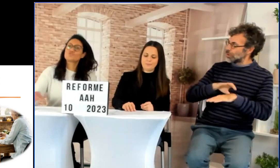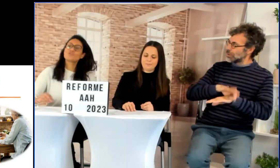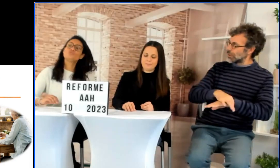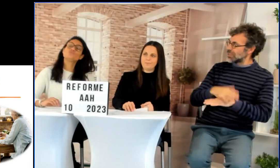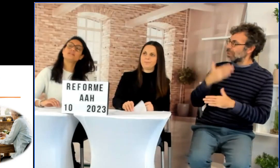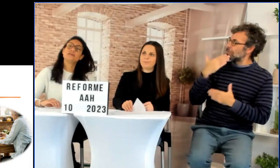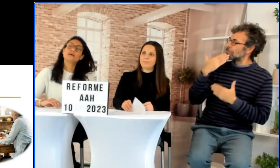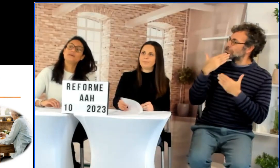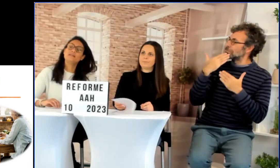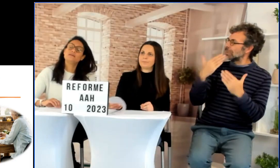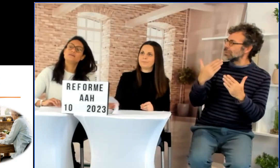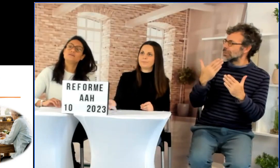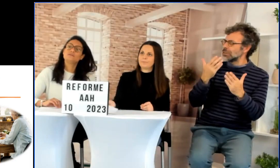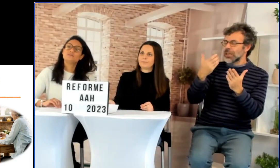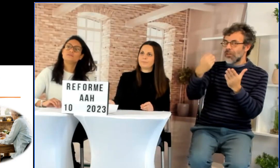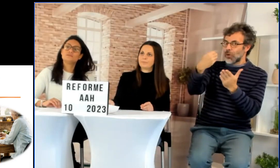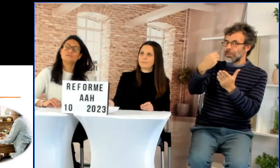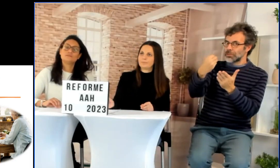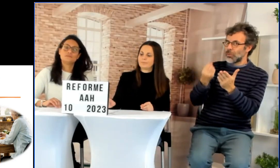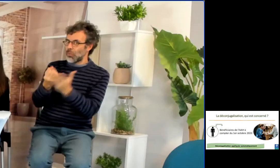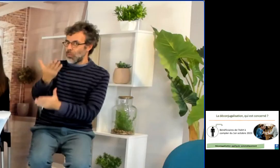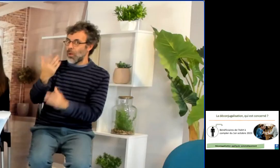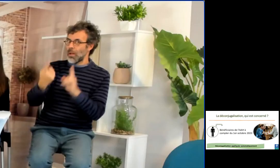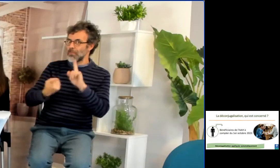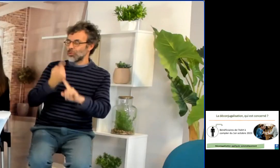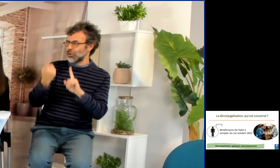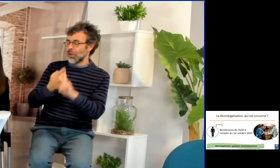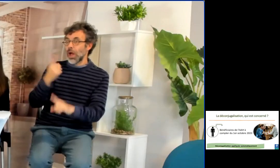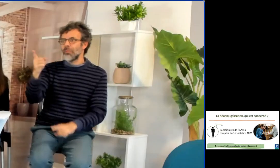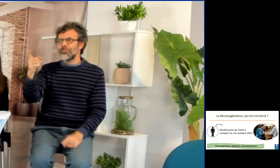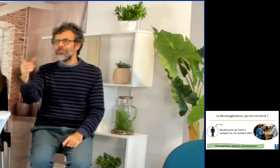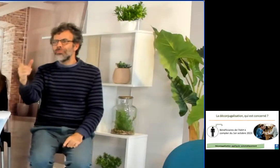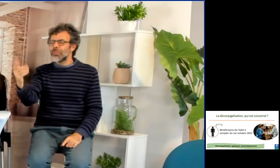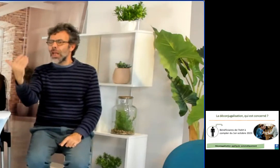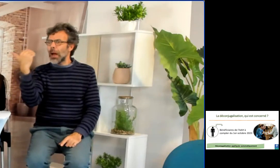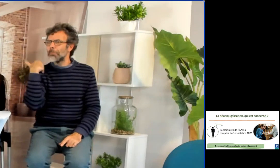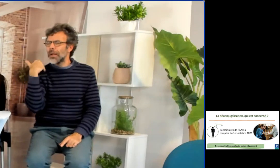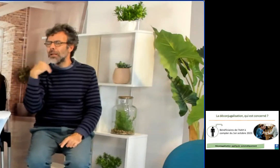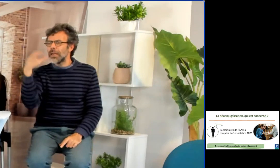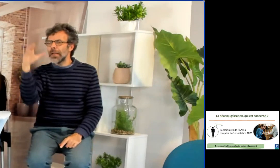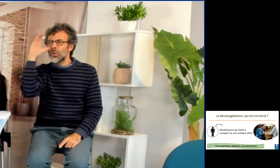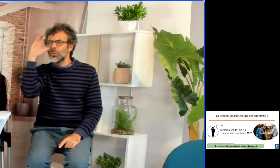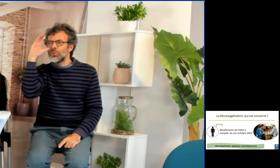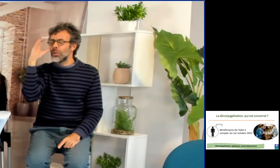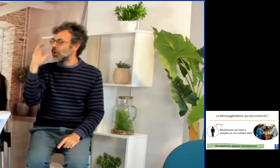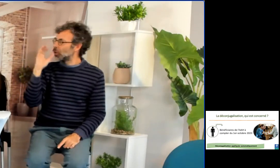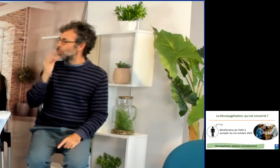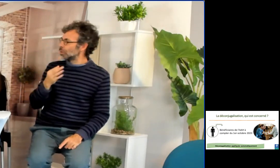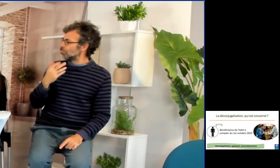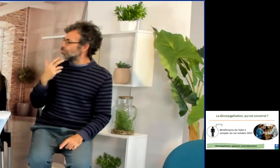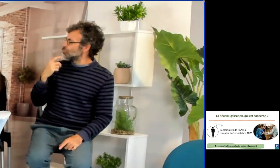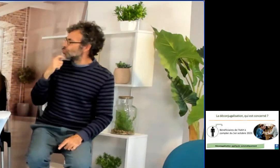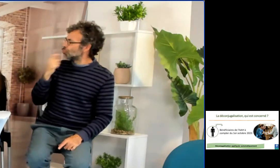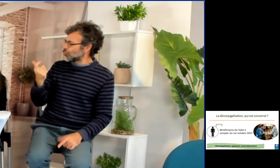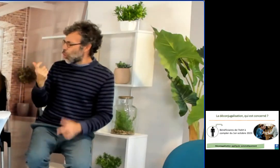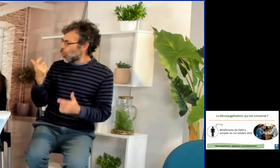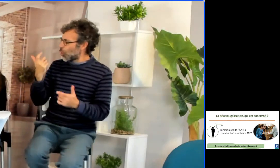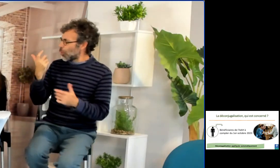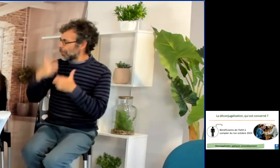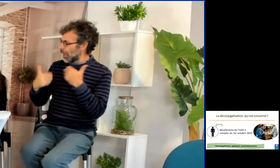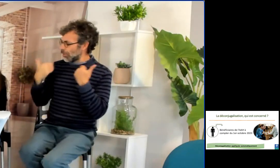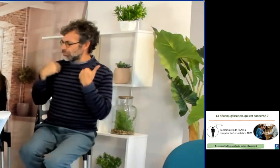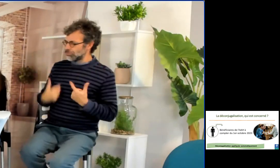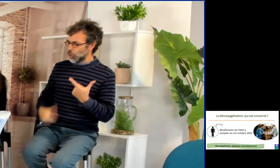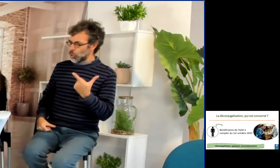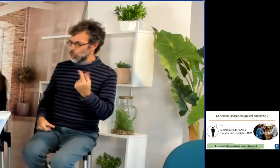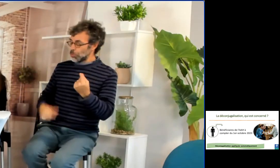importante. Je crois qu'on nous interpelle. Oui, nous avons une question de Jean-Pierre. Il nous dit « Je suis en couple et nouveau